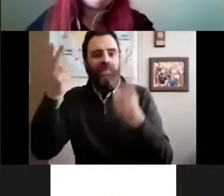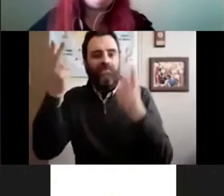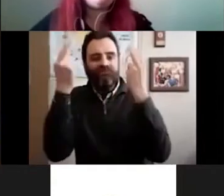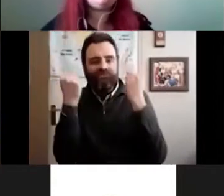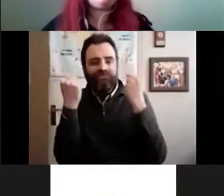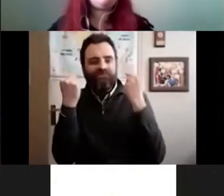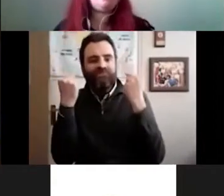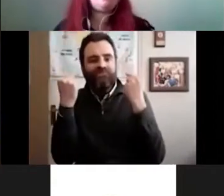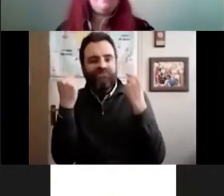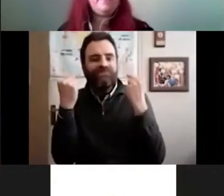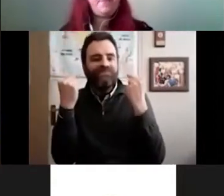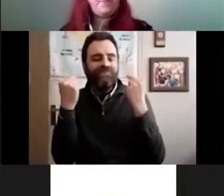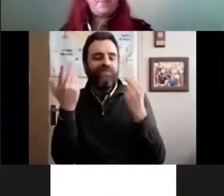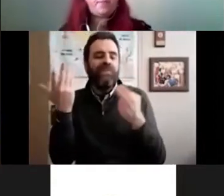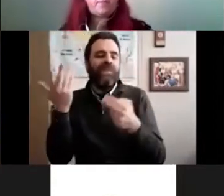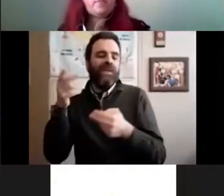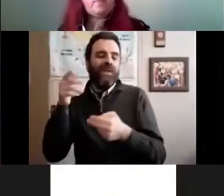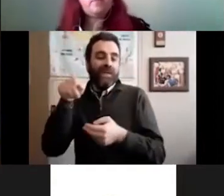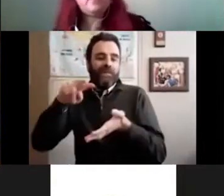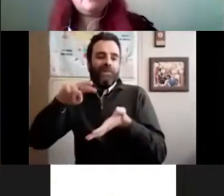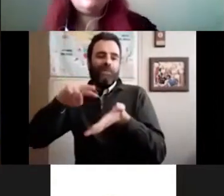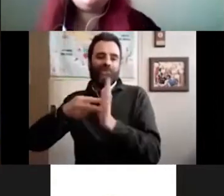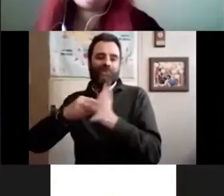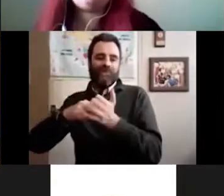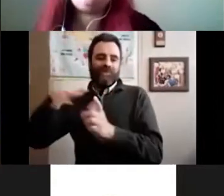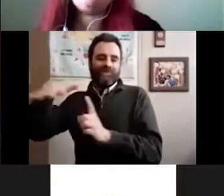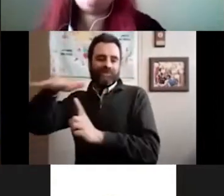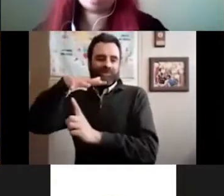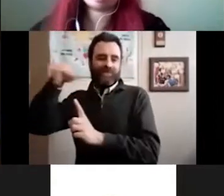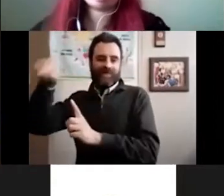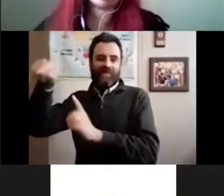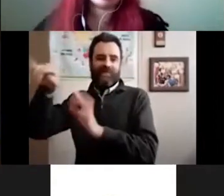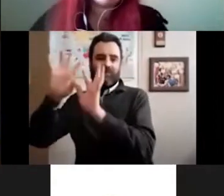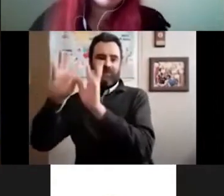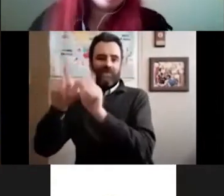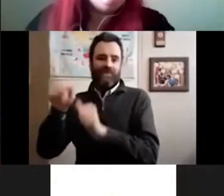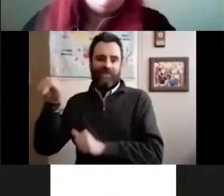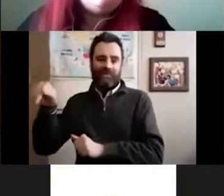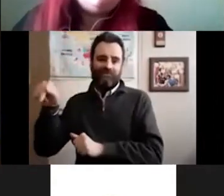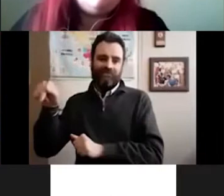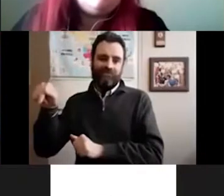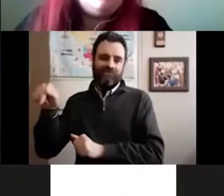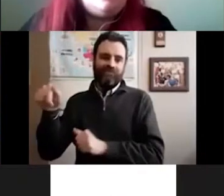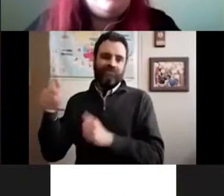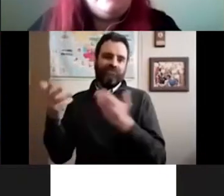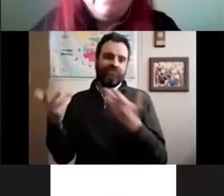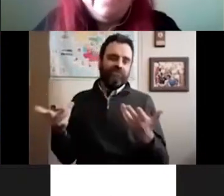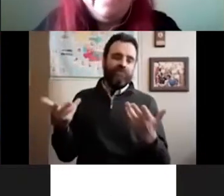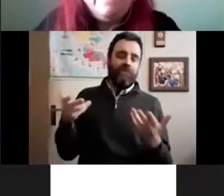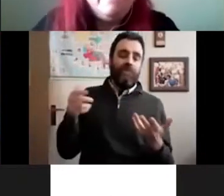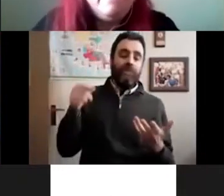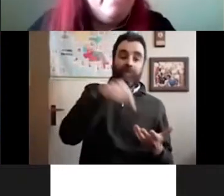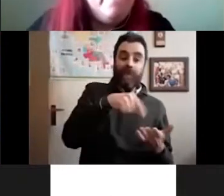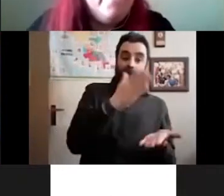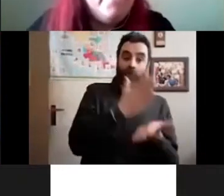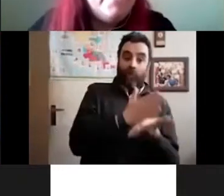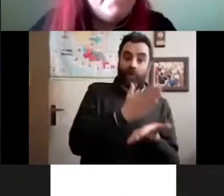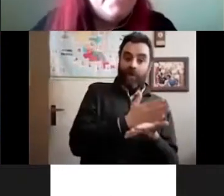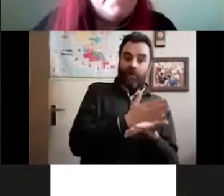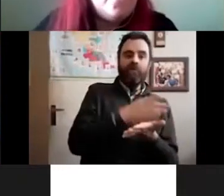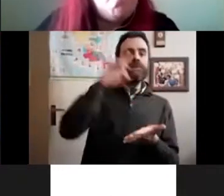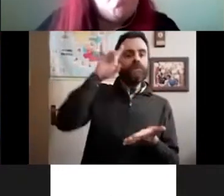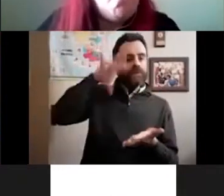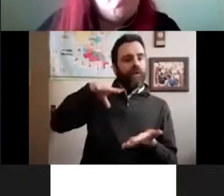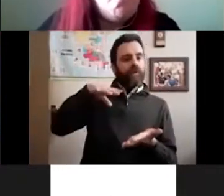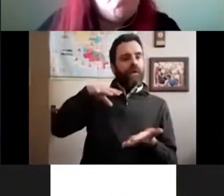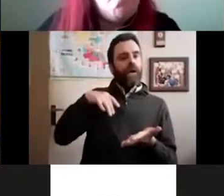algunos se ponían de cierta forma como más valientes, pero no en un sentido positivo, sino que habían problemas en la casa, se ponían quizás más